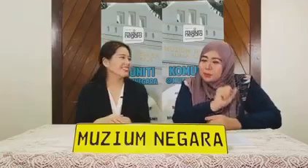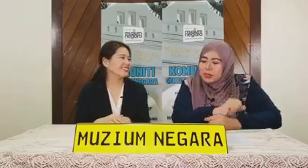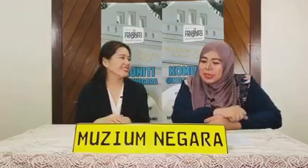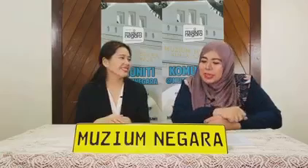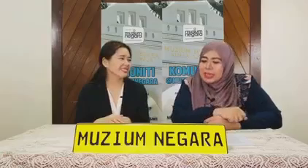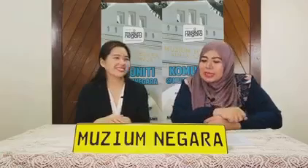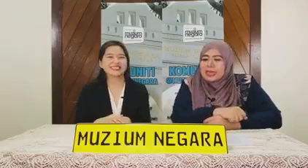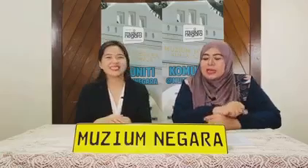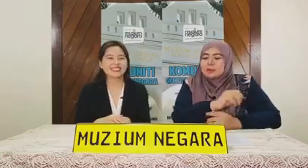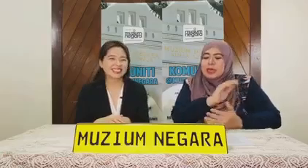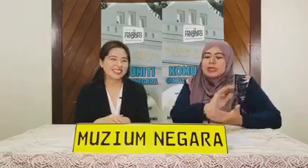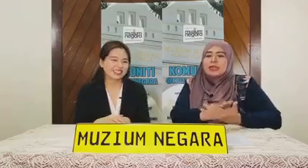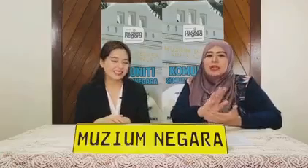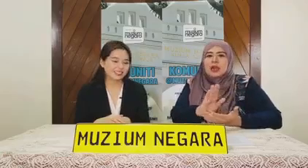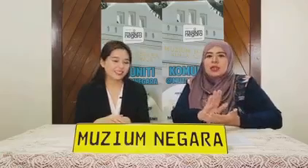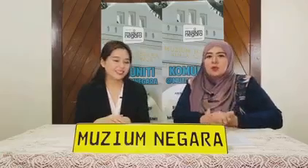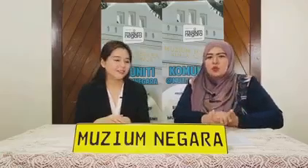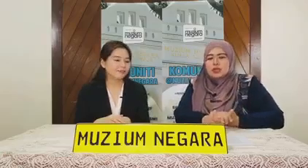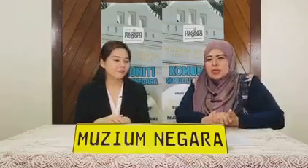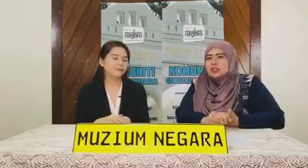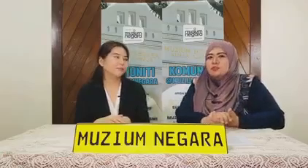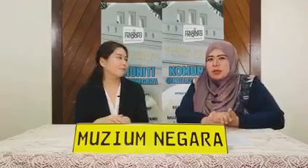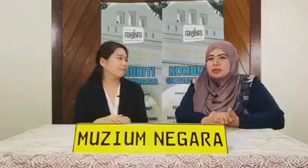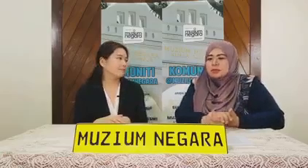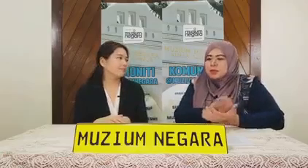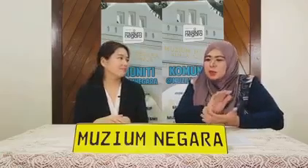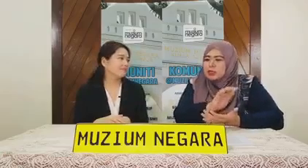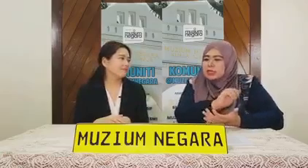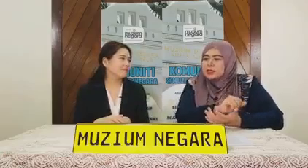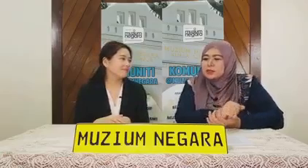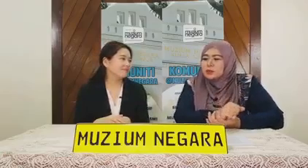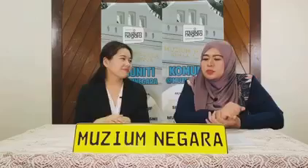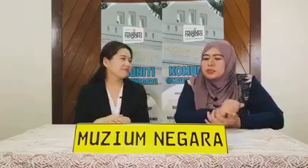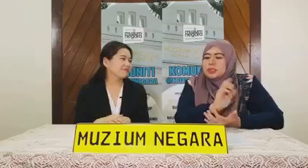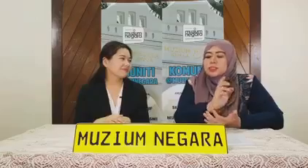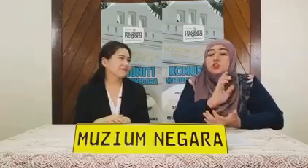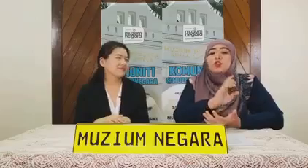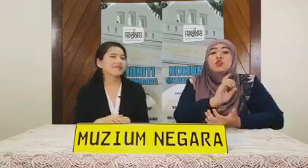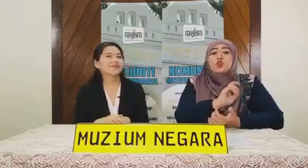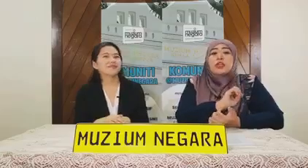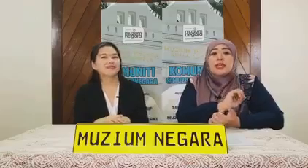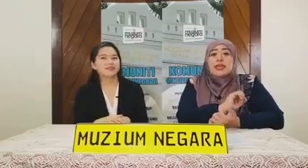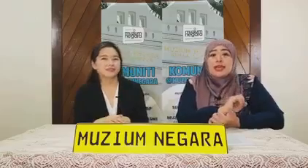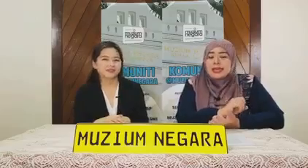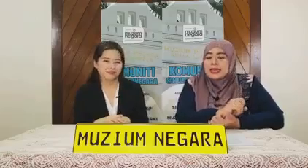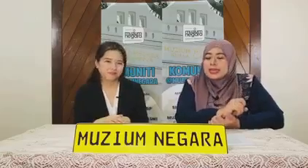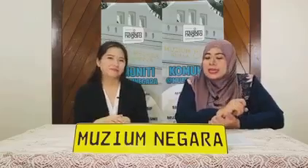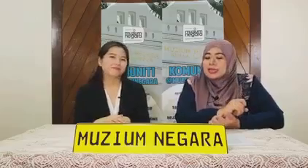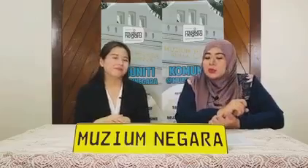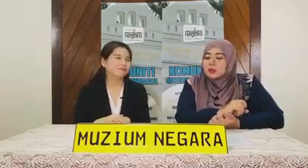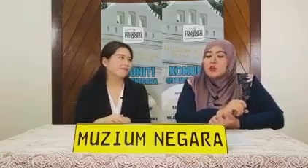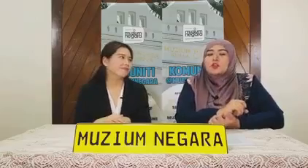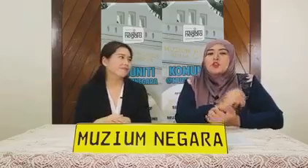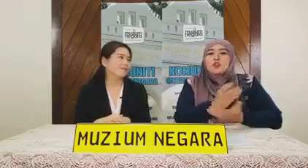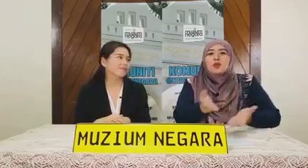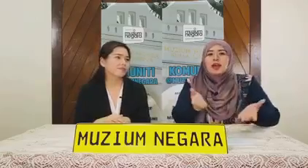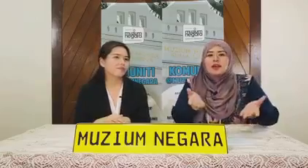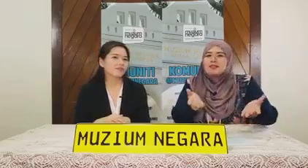okey? Dan perkataan terakhir untuk Kak Ifang sebelum kita terus ke susunan ayat, iaitu